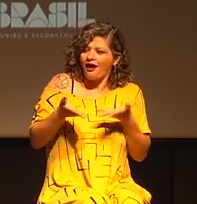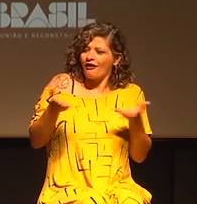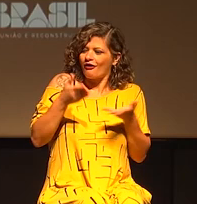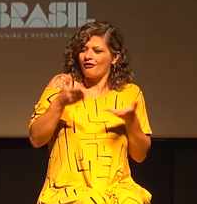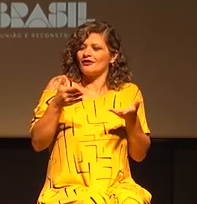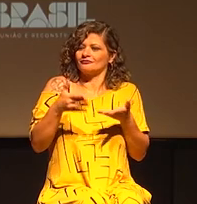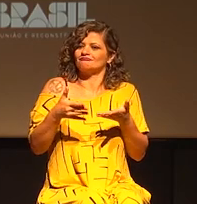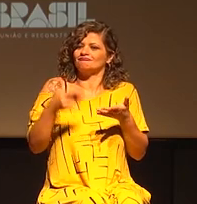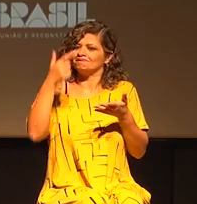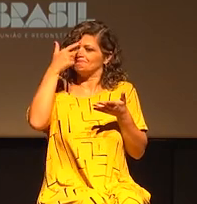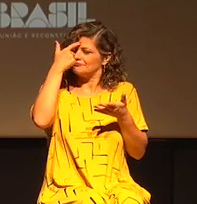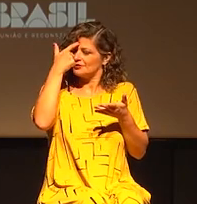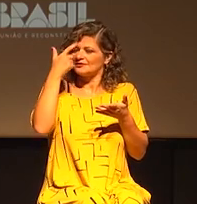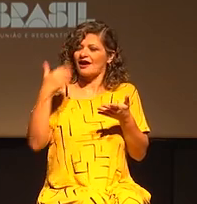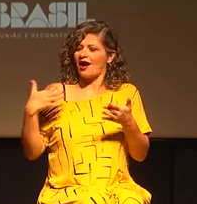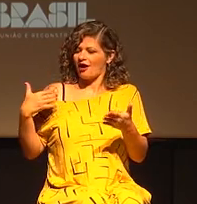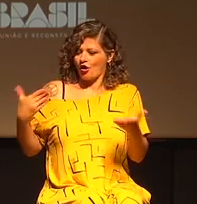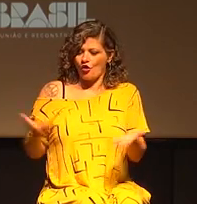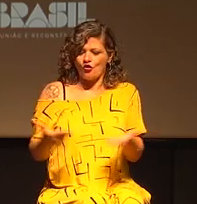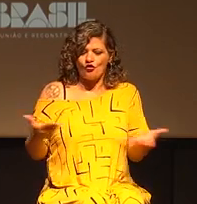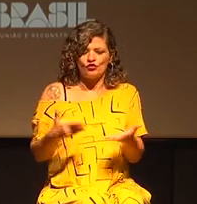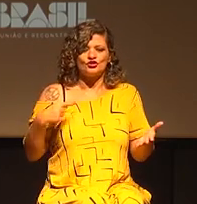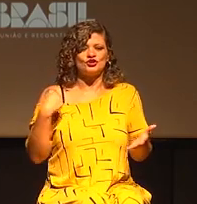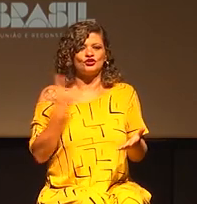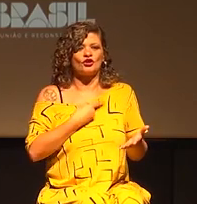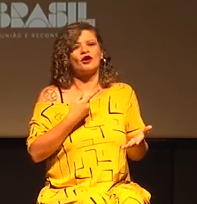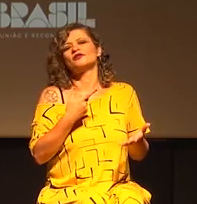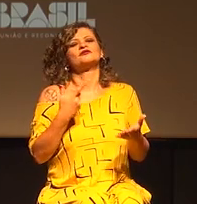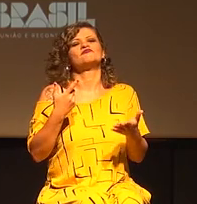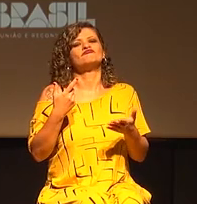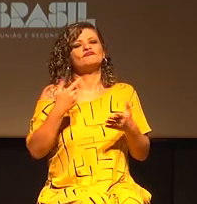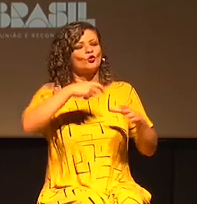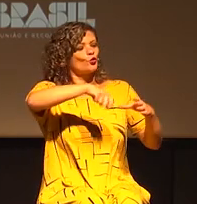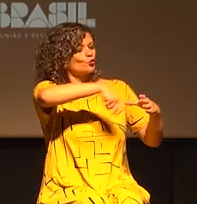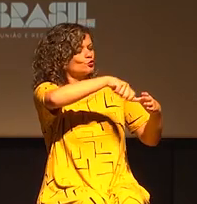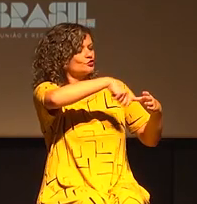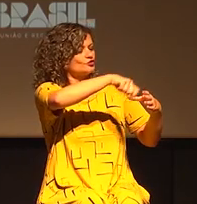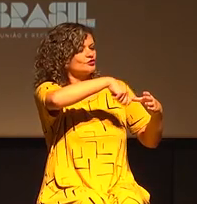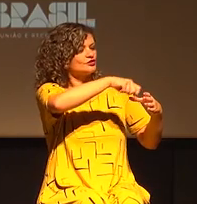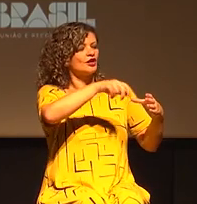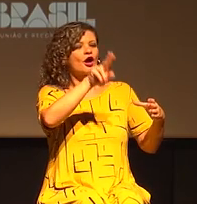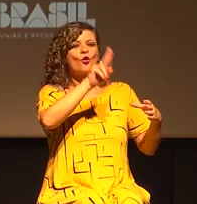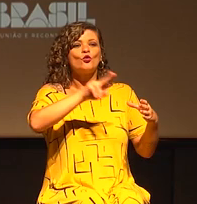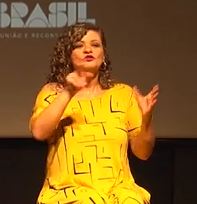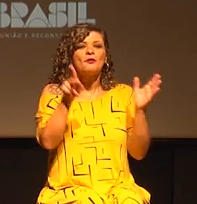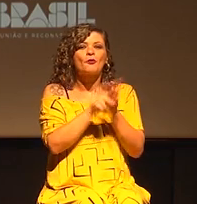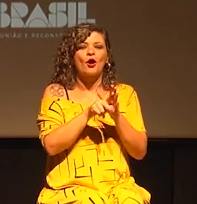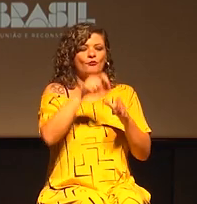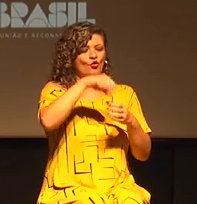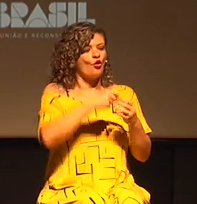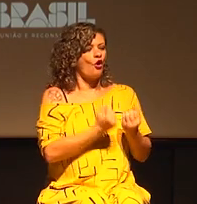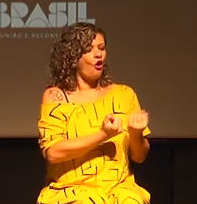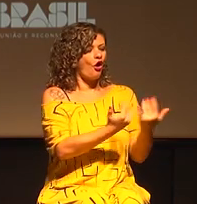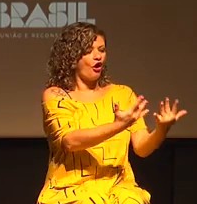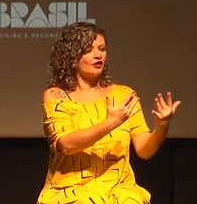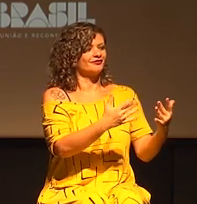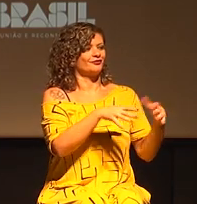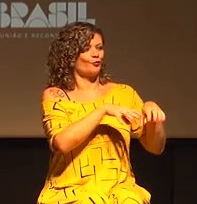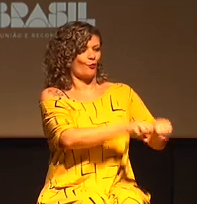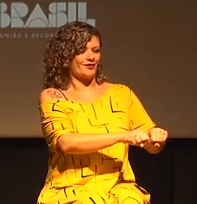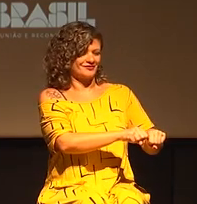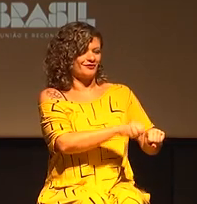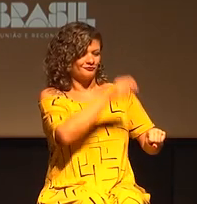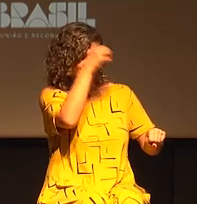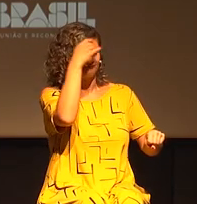é muito maior até hoje em dia a gente abastecia a cozinha Nossa com com com horta de ocupação as horas que a gente faz na ocupação algumas